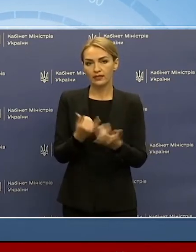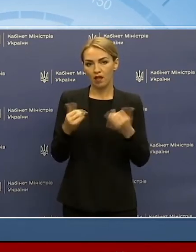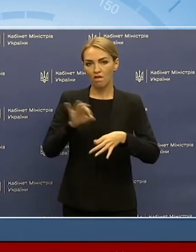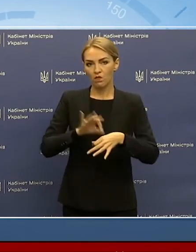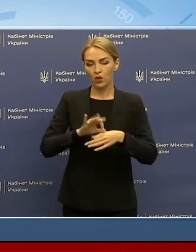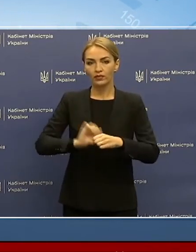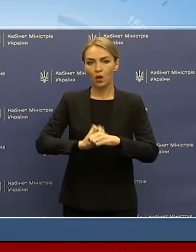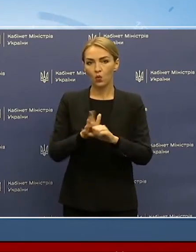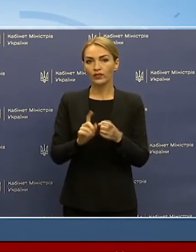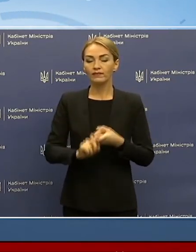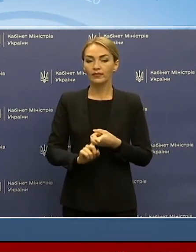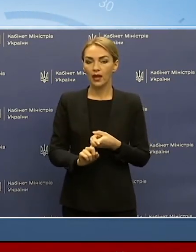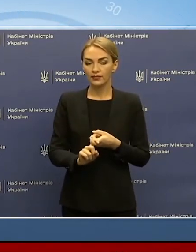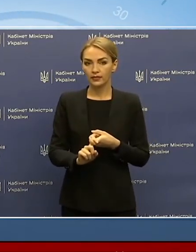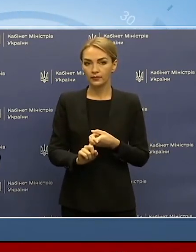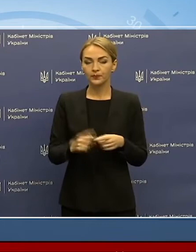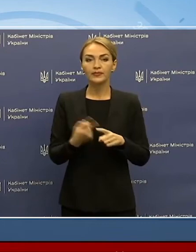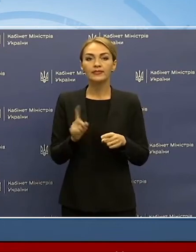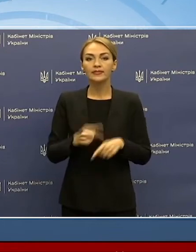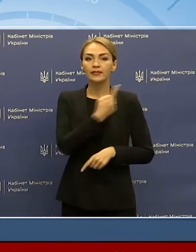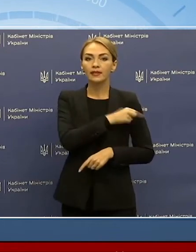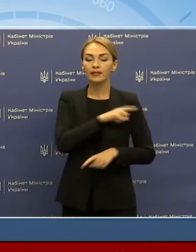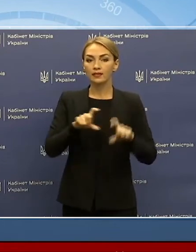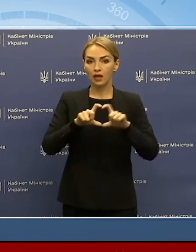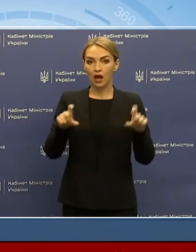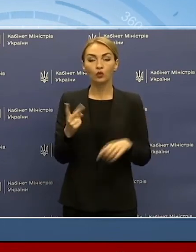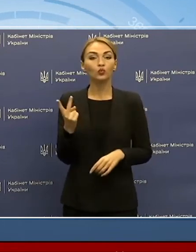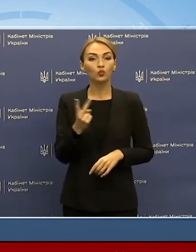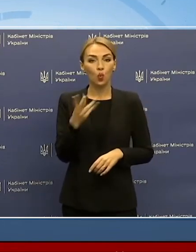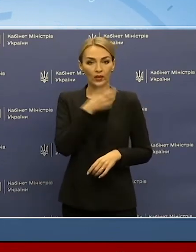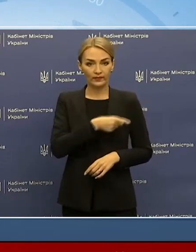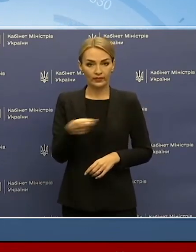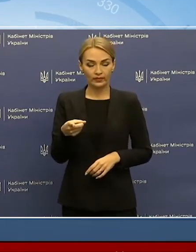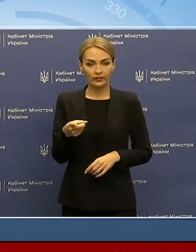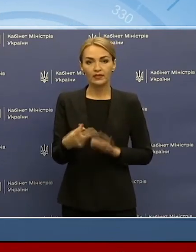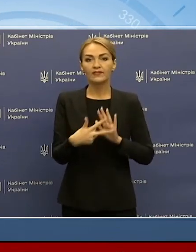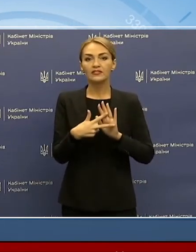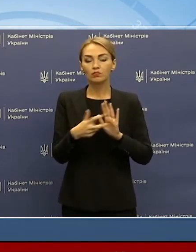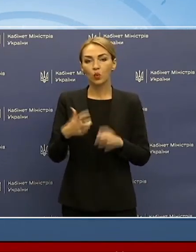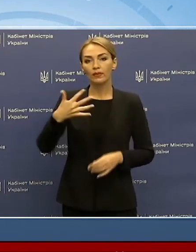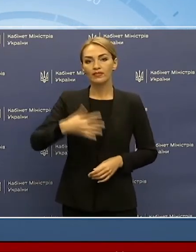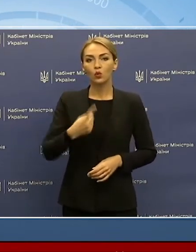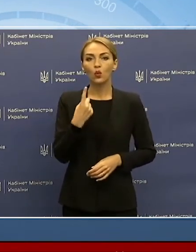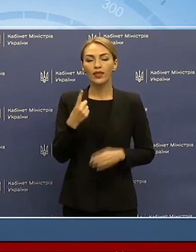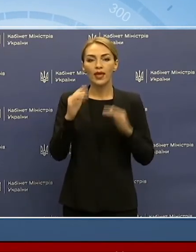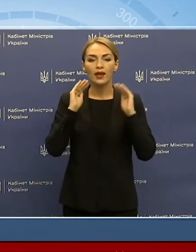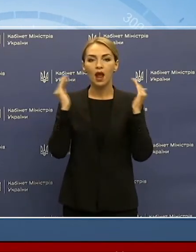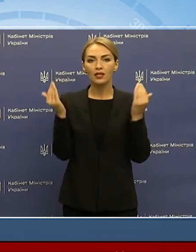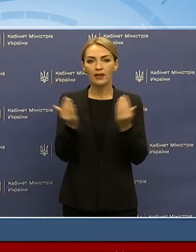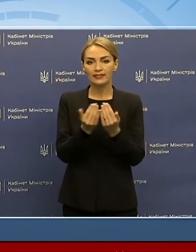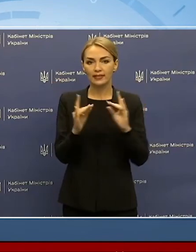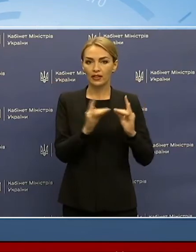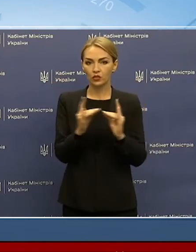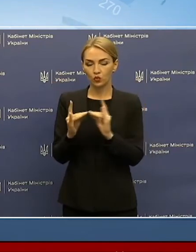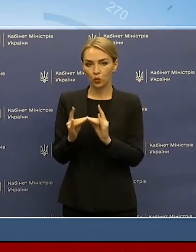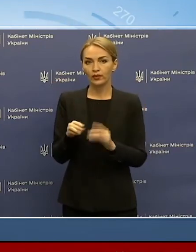на COVID-19. Ці лікарні другої хвилі мають 851 реанімаційне ліжко та